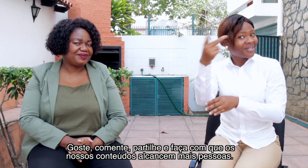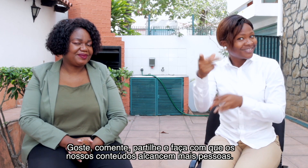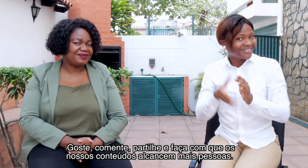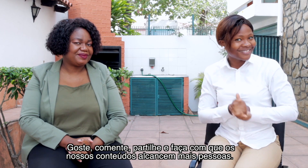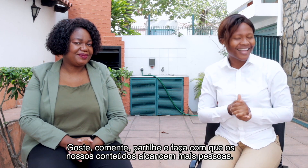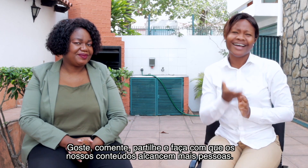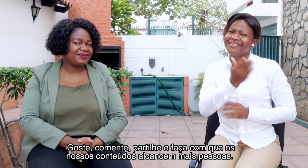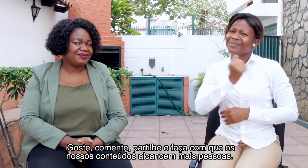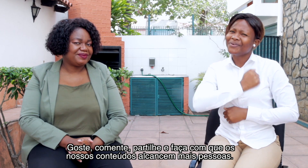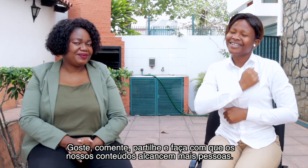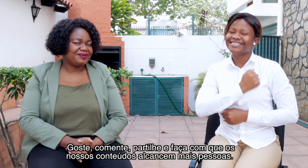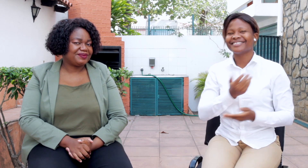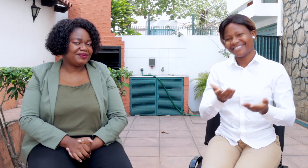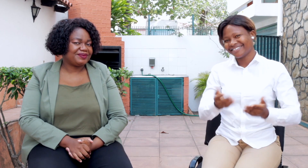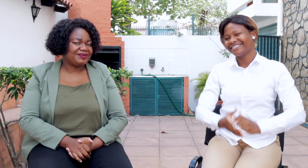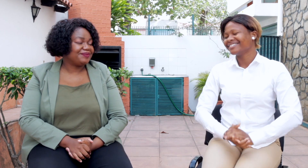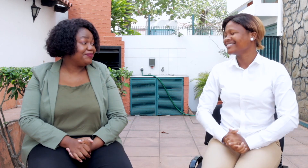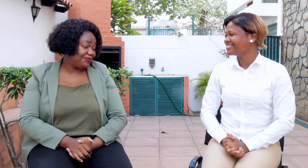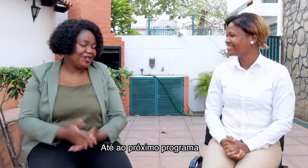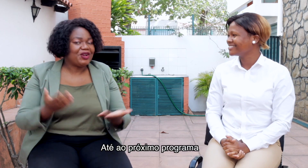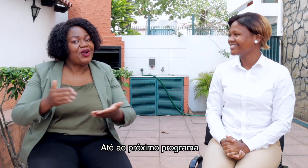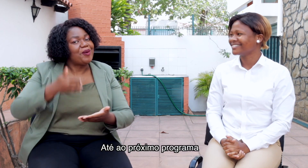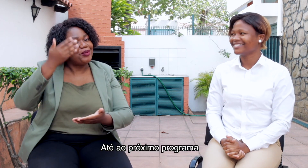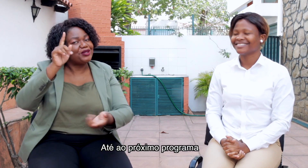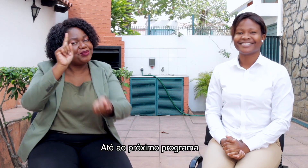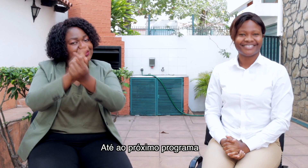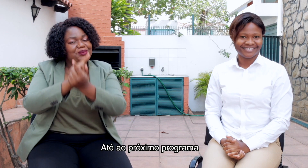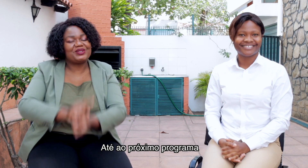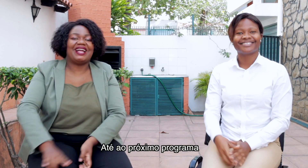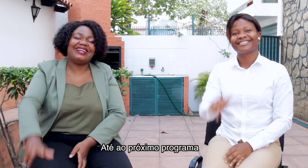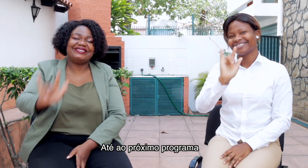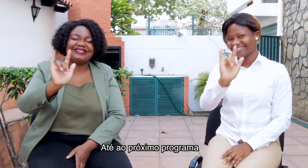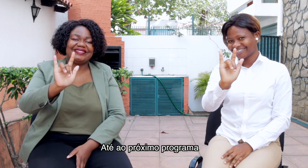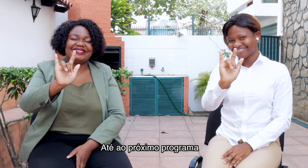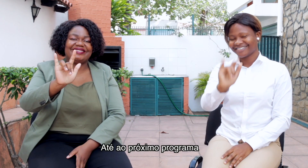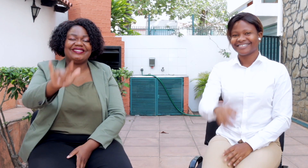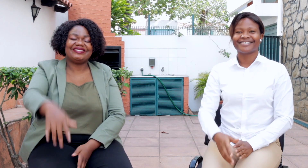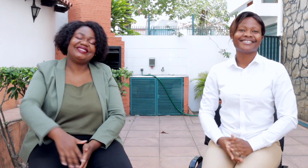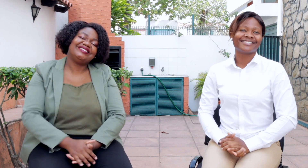conteúdos alcancem mais pessoas. Até ao próximo programa.